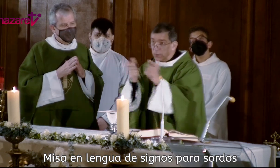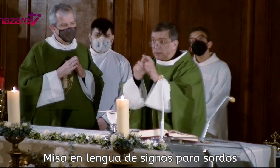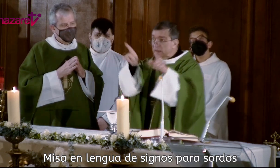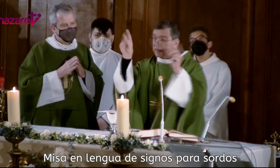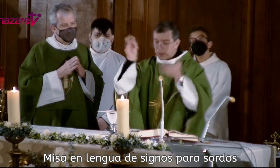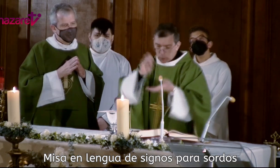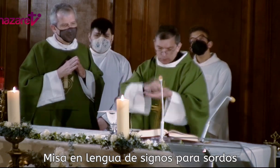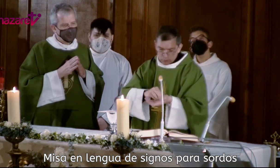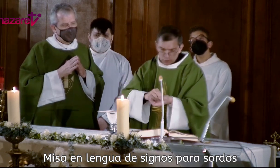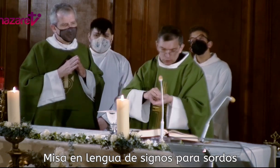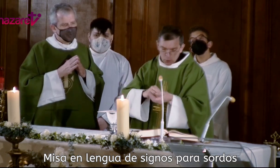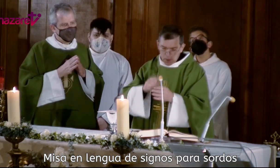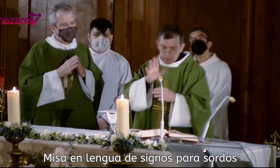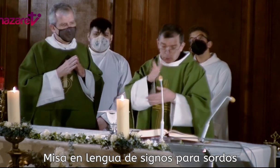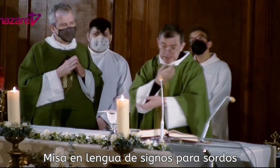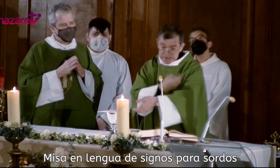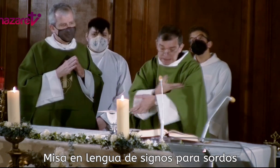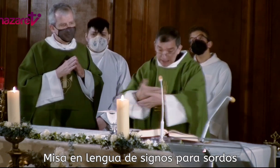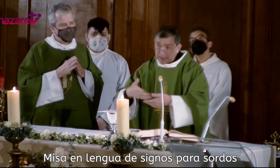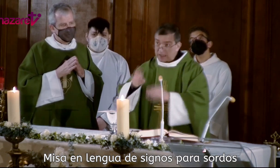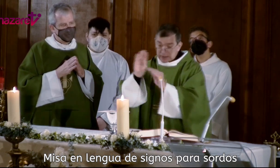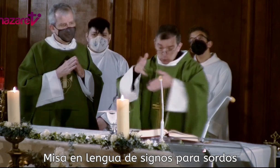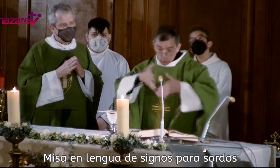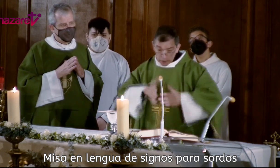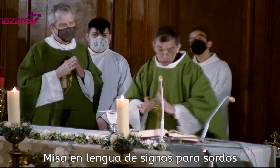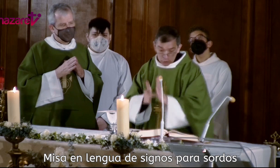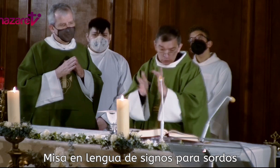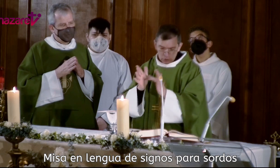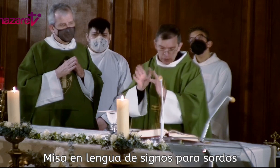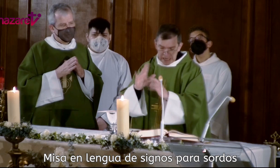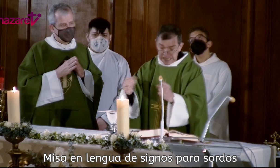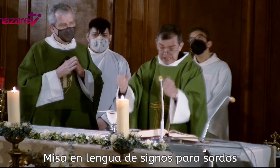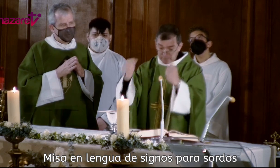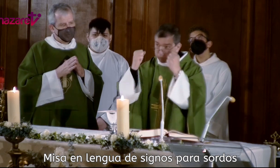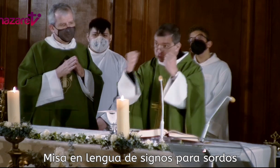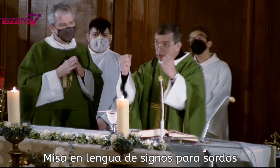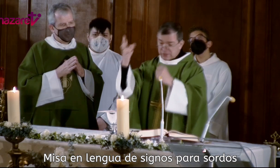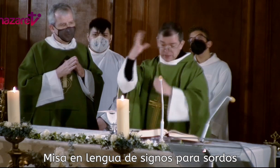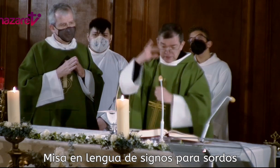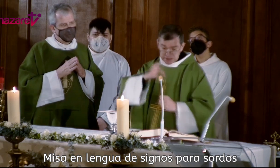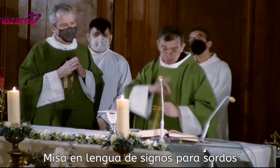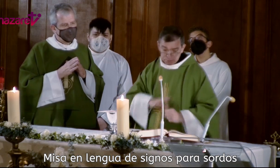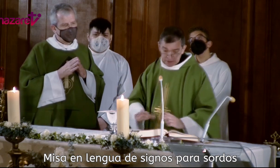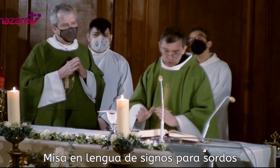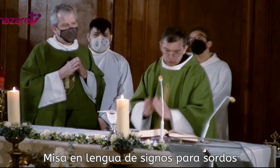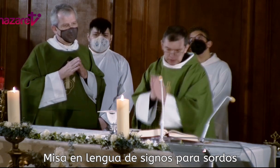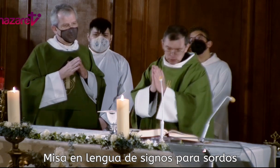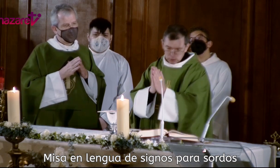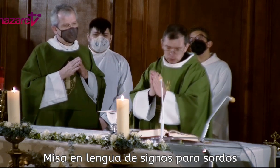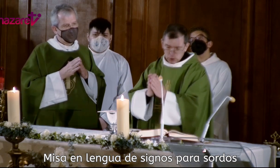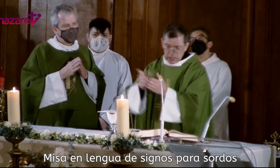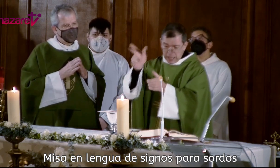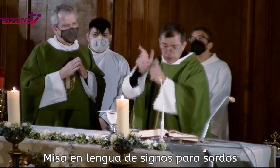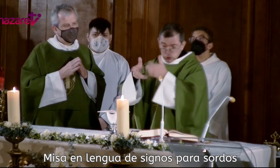de nuevo por la sangre de tu Hijo y la fuerza del Espíritu Santo a los